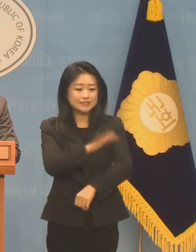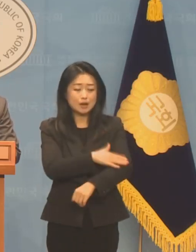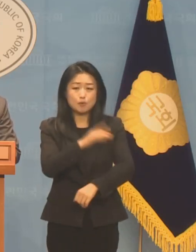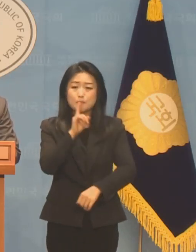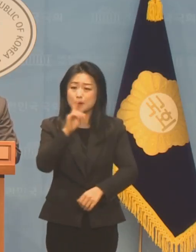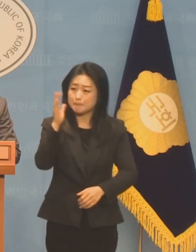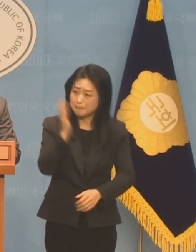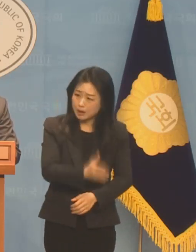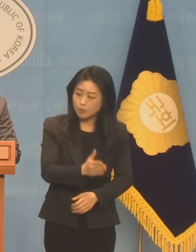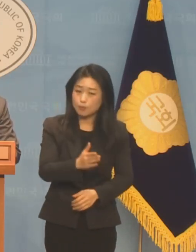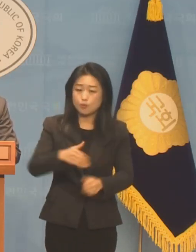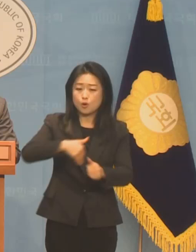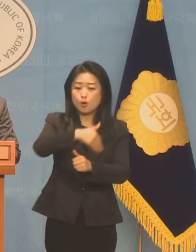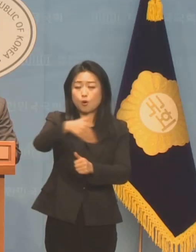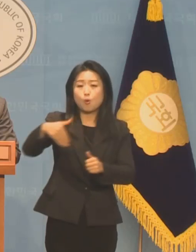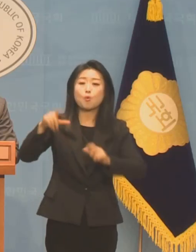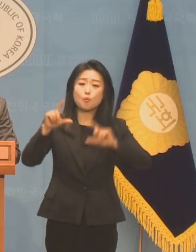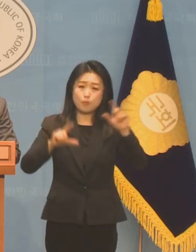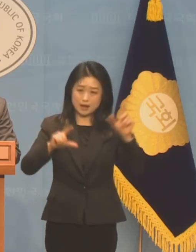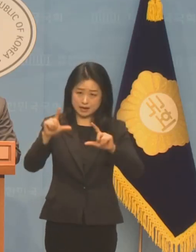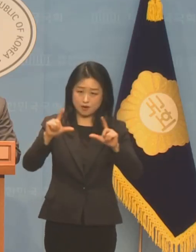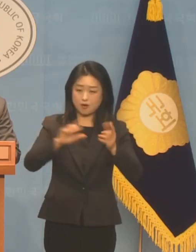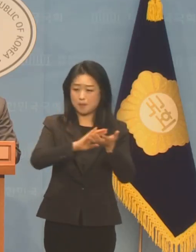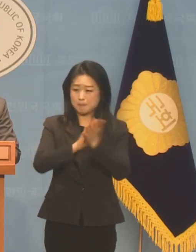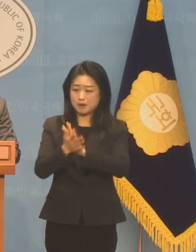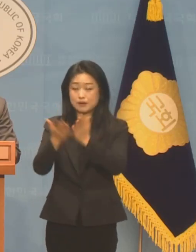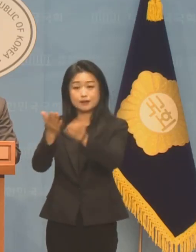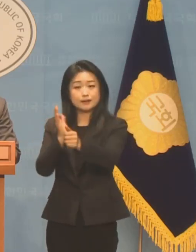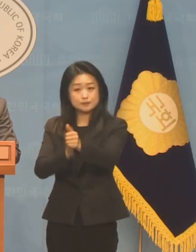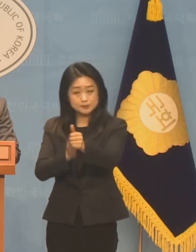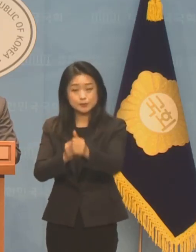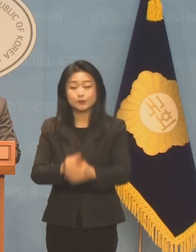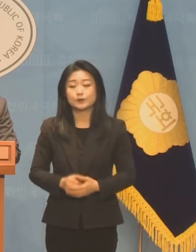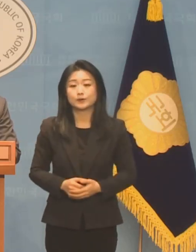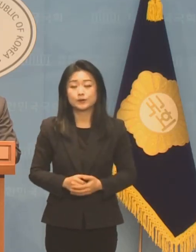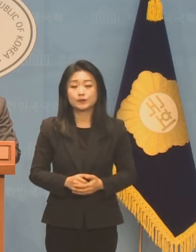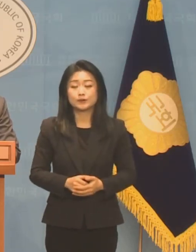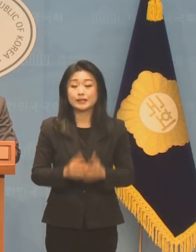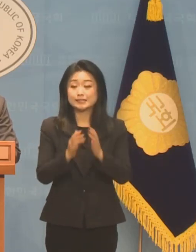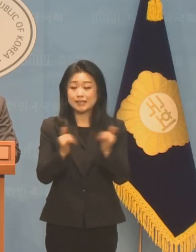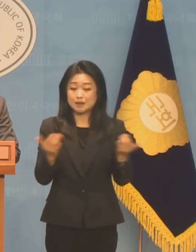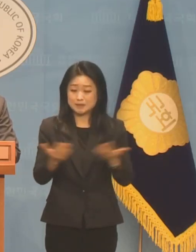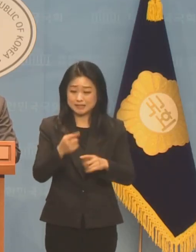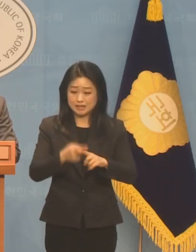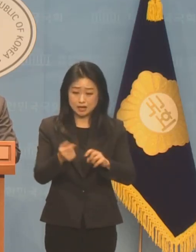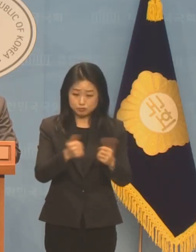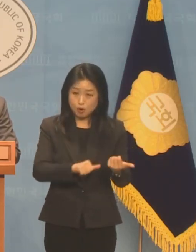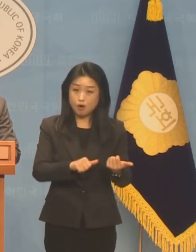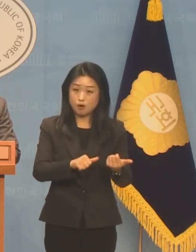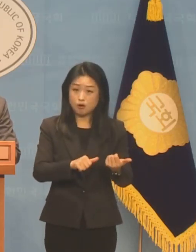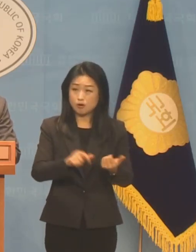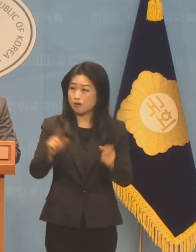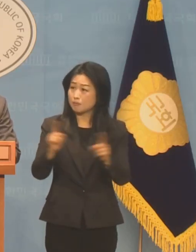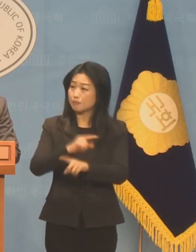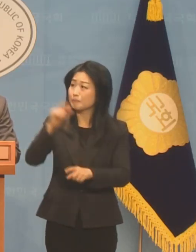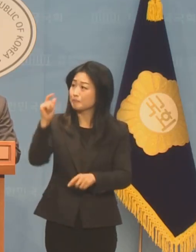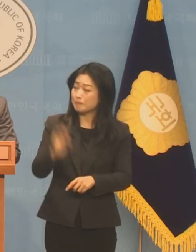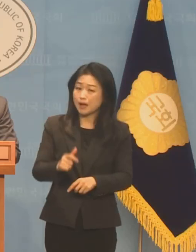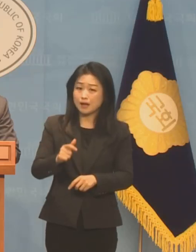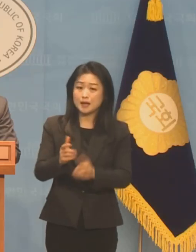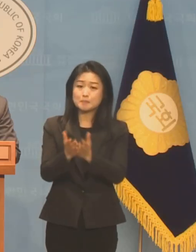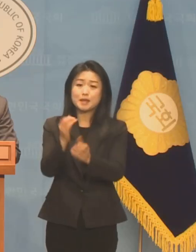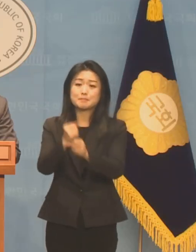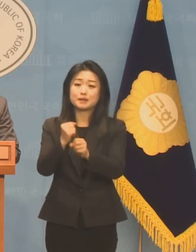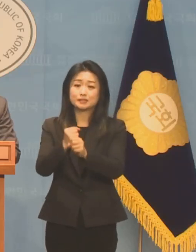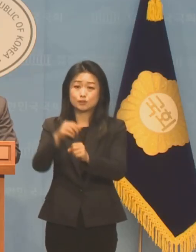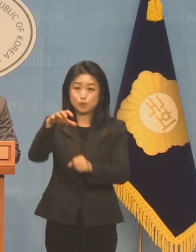말고 노동 환경을 근본적으로 바꿔야 합니다. 사람이 일하다가 죽었음에도 바뀌지 않는 현장에서